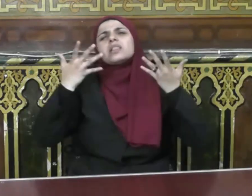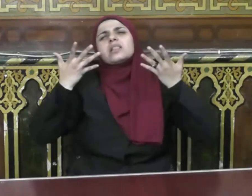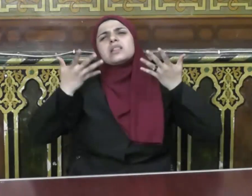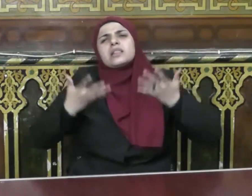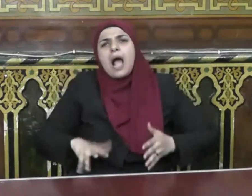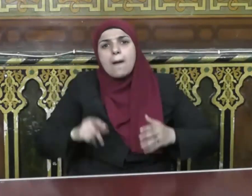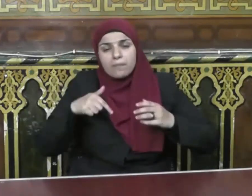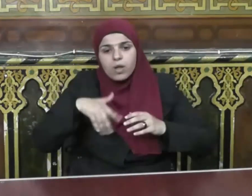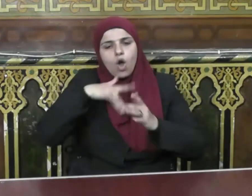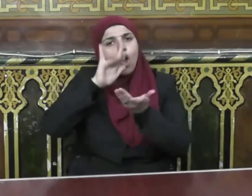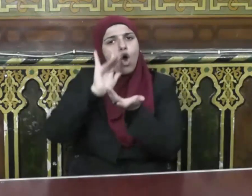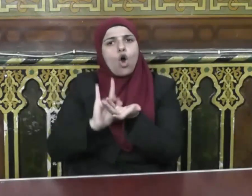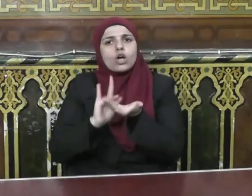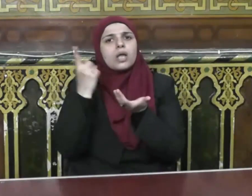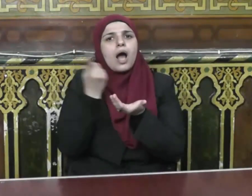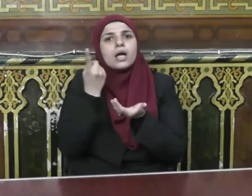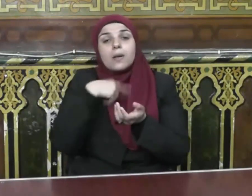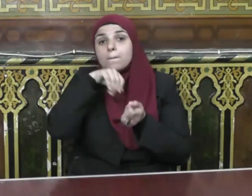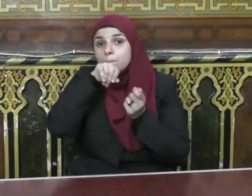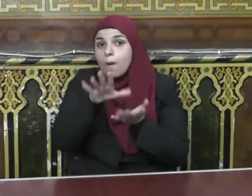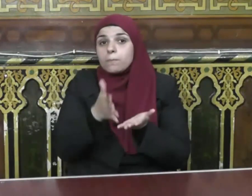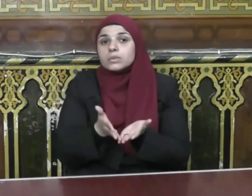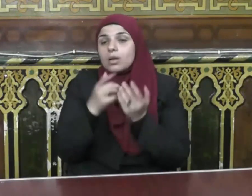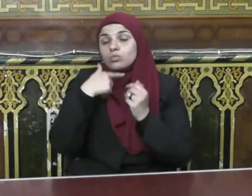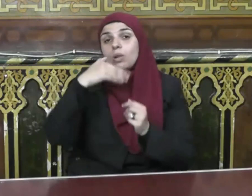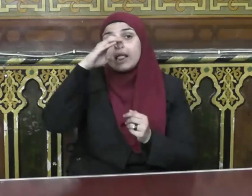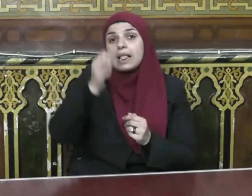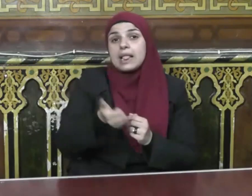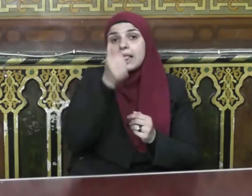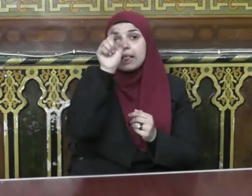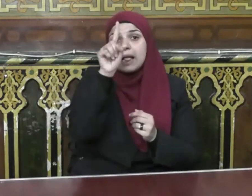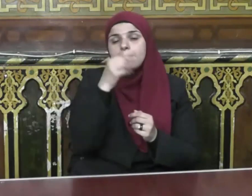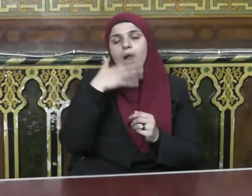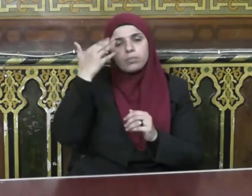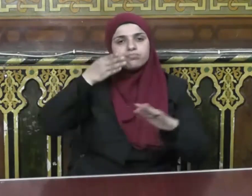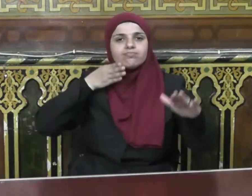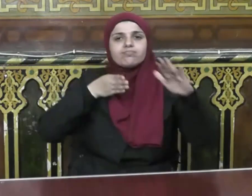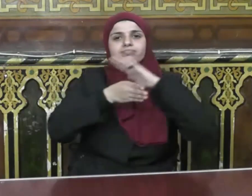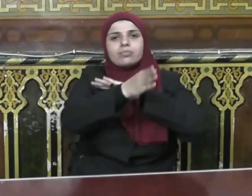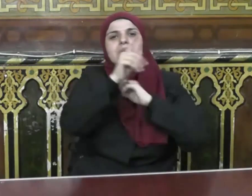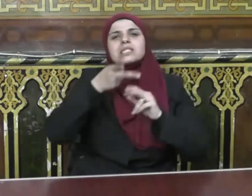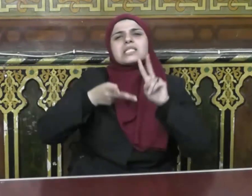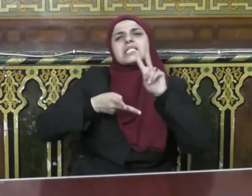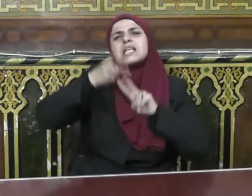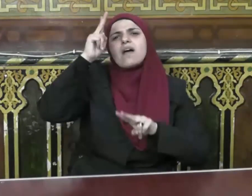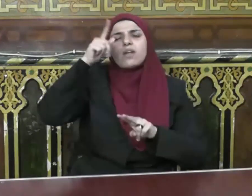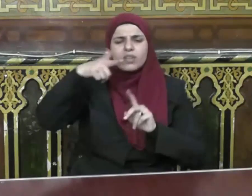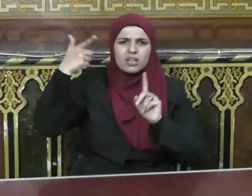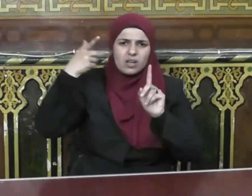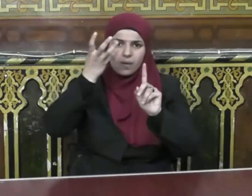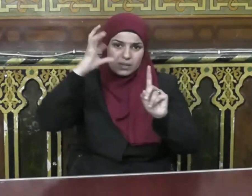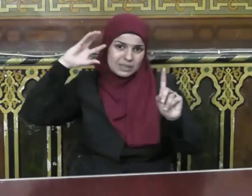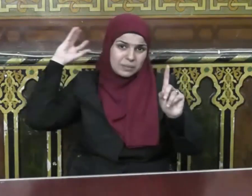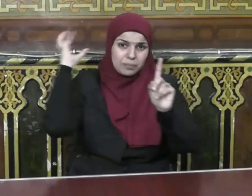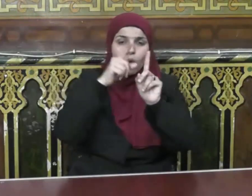رضي الله عنه قال: خرجنا في سفر فأصاب رجلا معنا حجر فشجه في